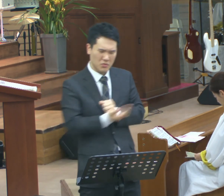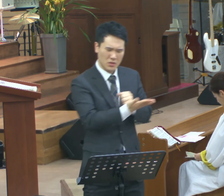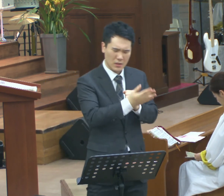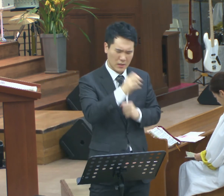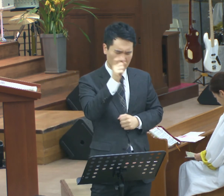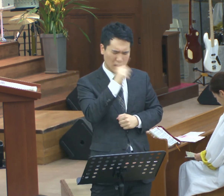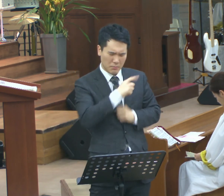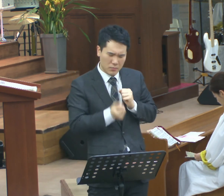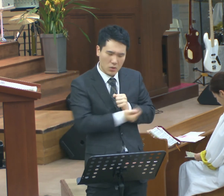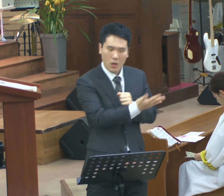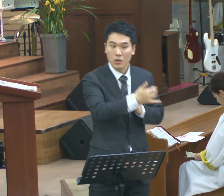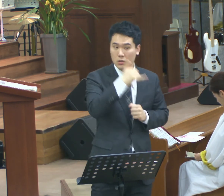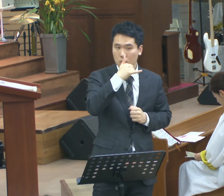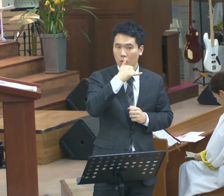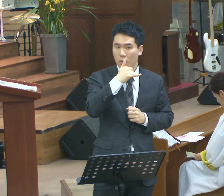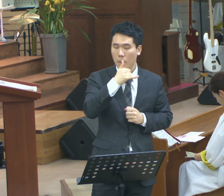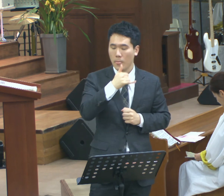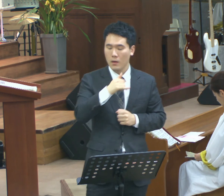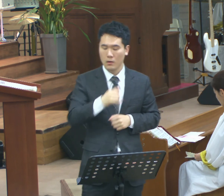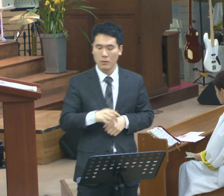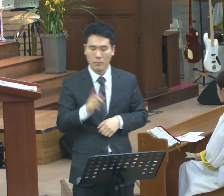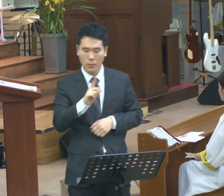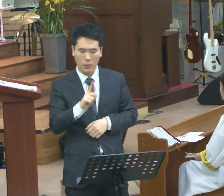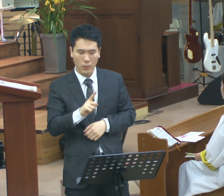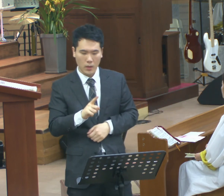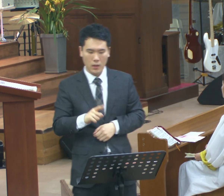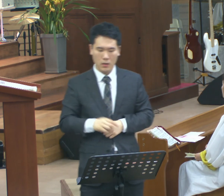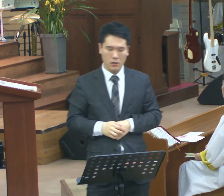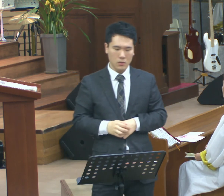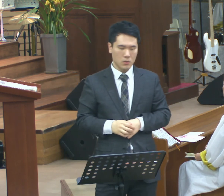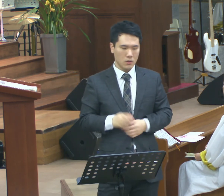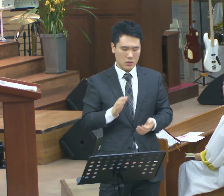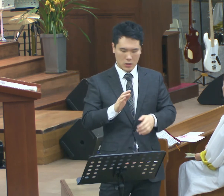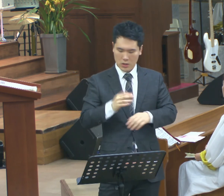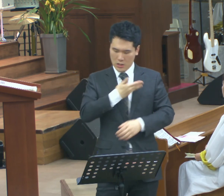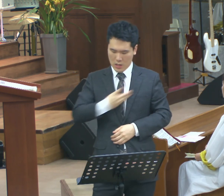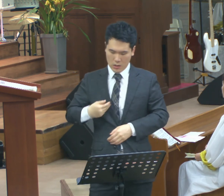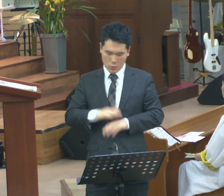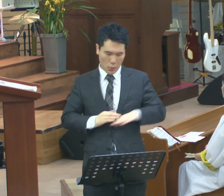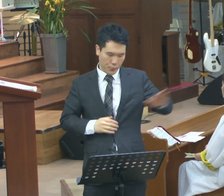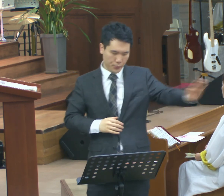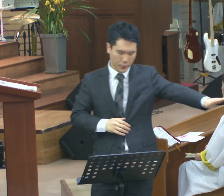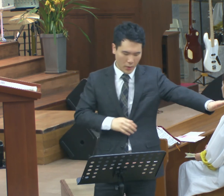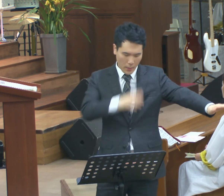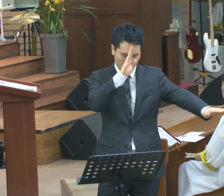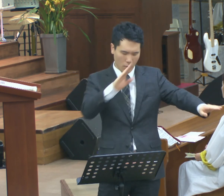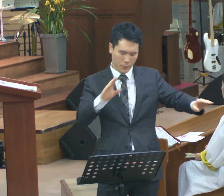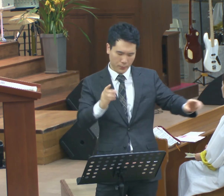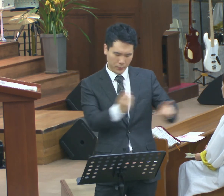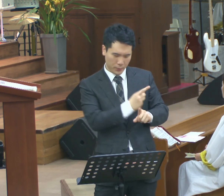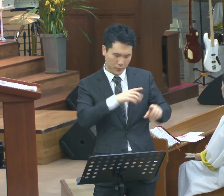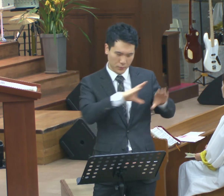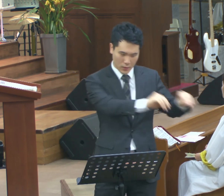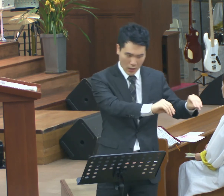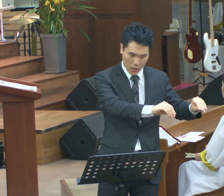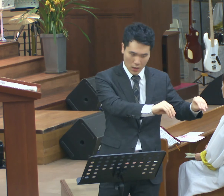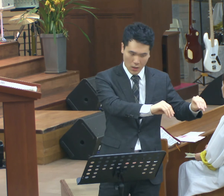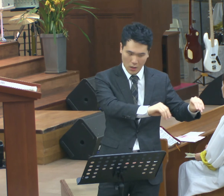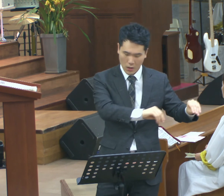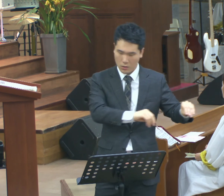제자들이 기도할 때 손을 내밀어 병을 낫게 하시고 표적과 기사가 거룩한 예수의 이름으로 이루어지게 해달라고, 이 기적을 달라고